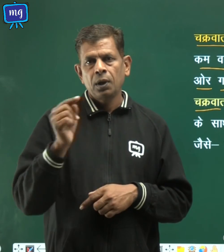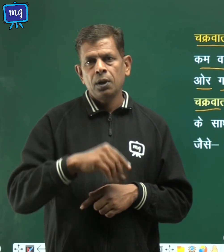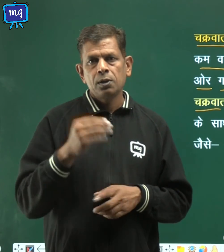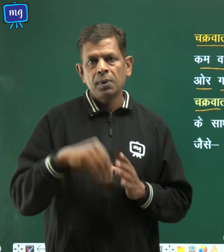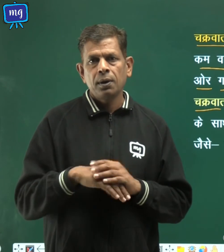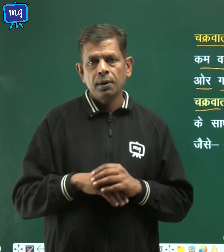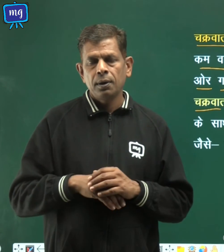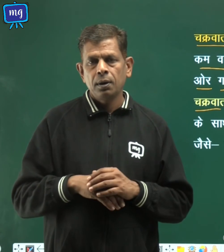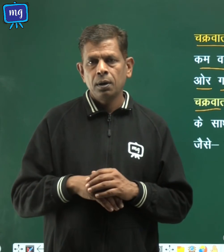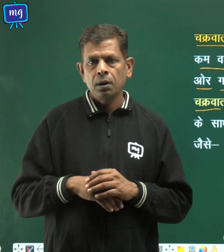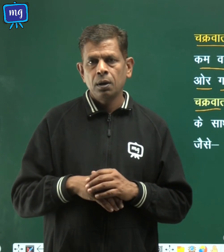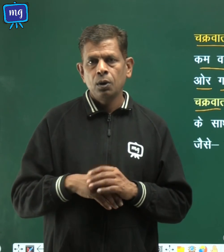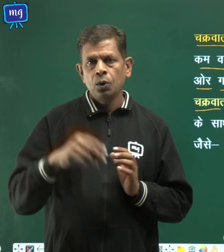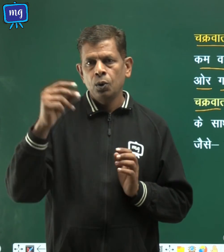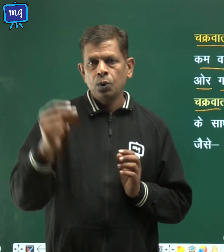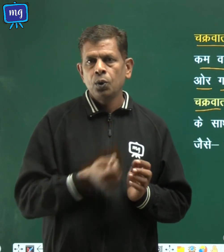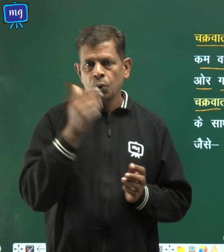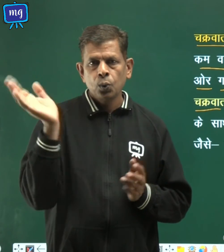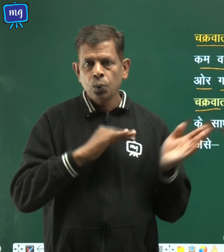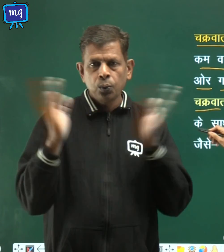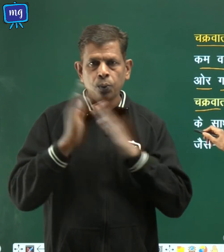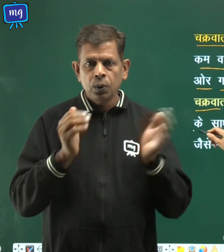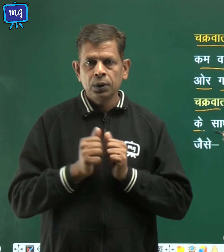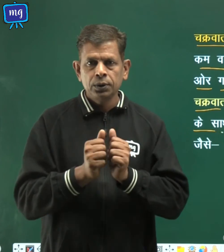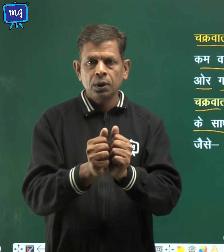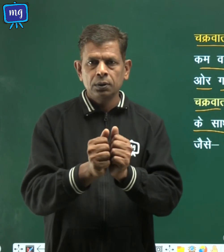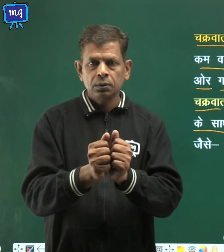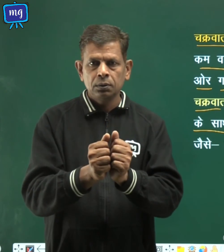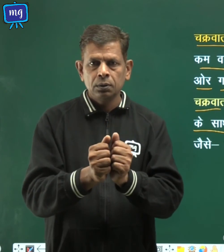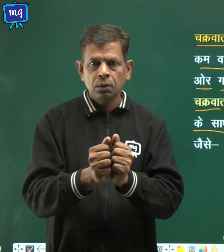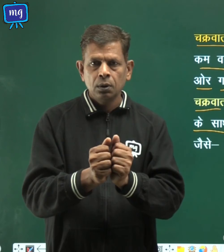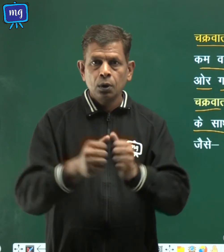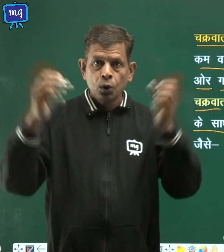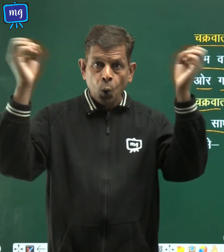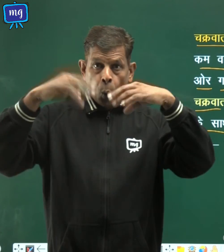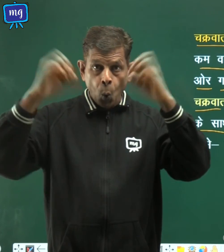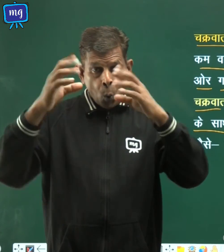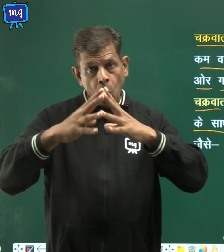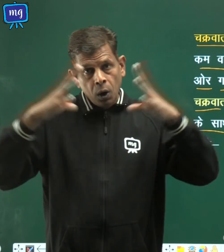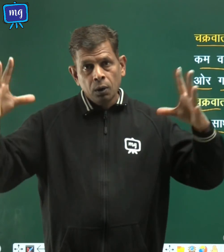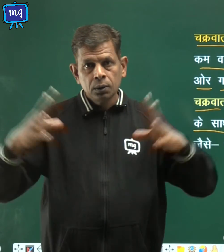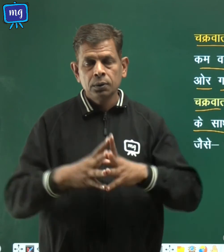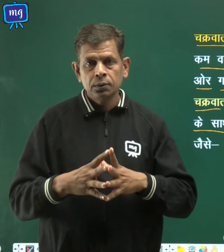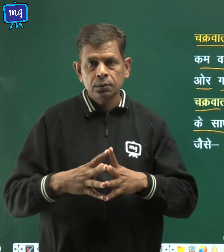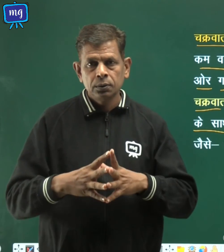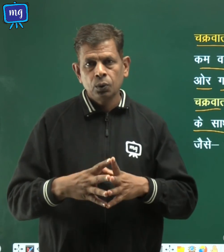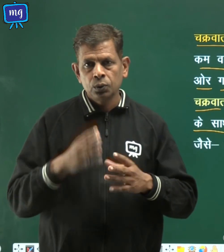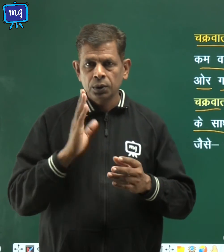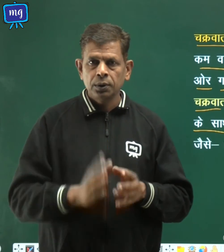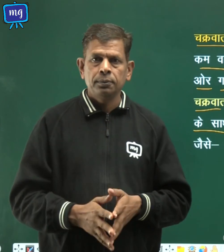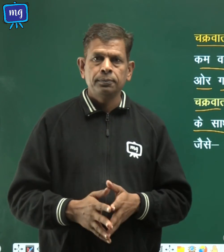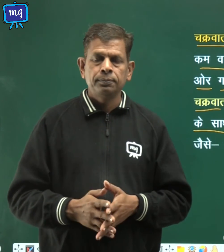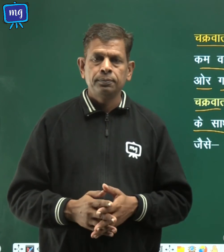इसमें तेज हवाओं के साथ भारी वर्षा भी होती